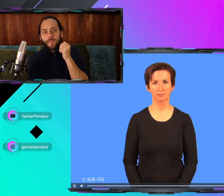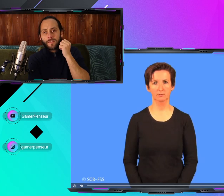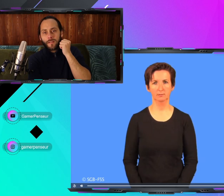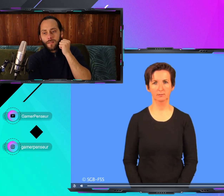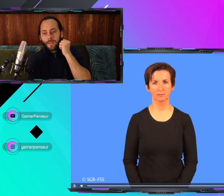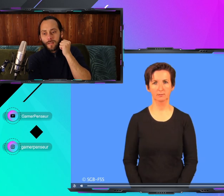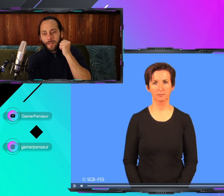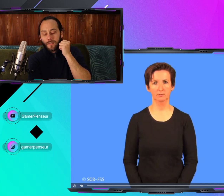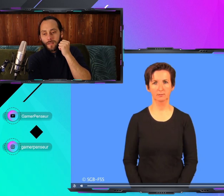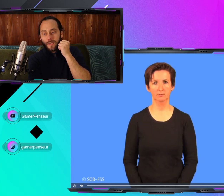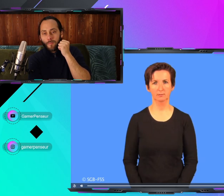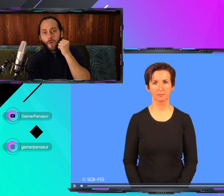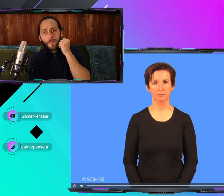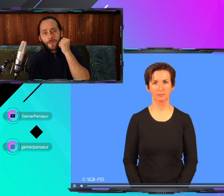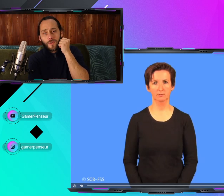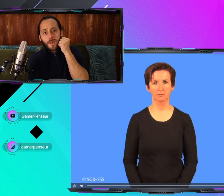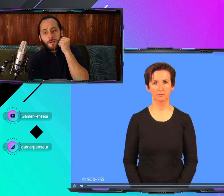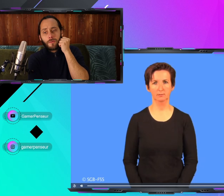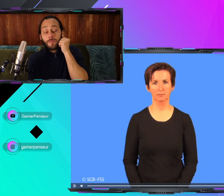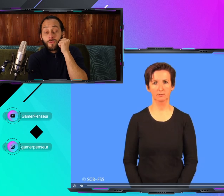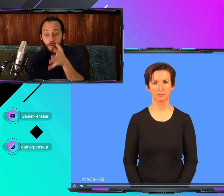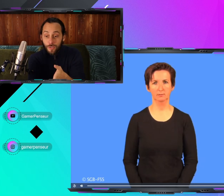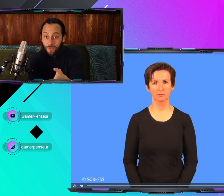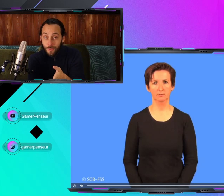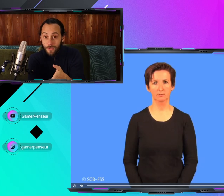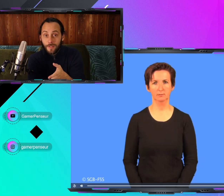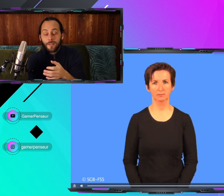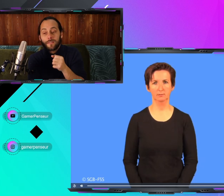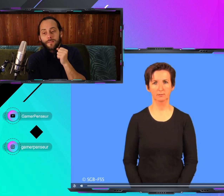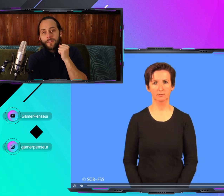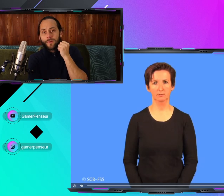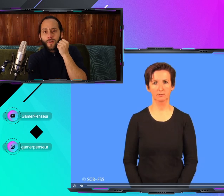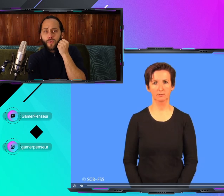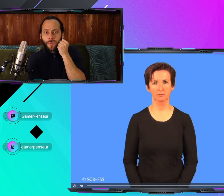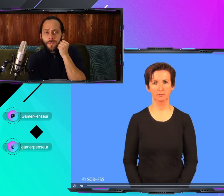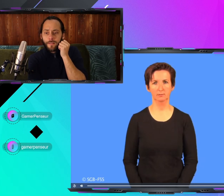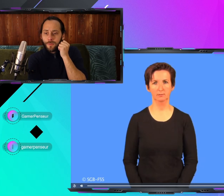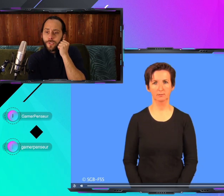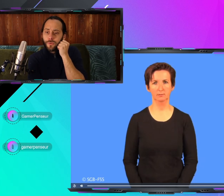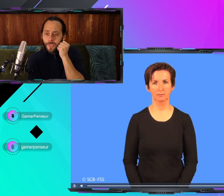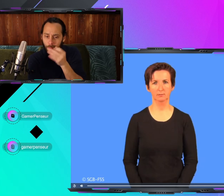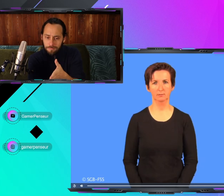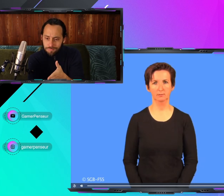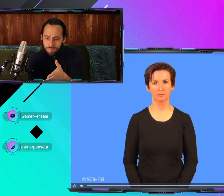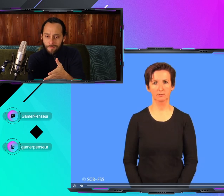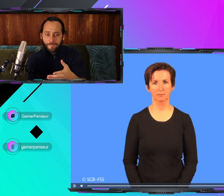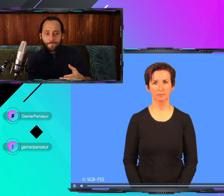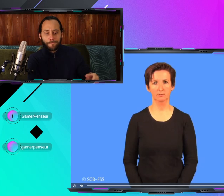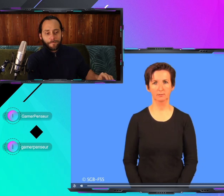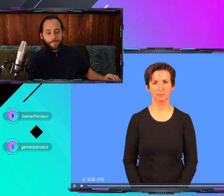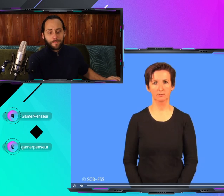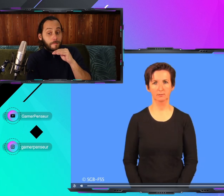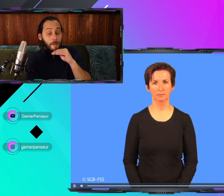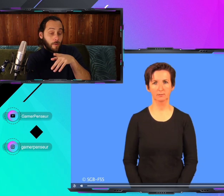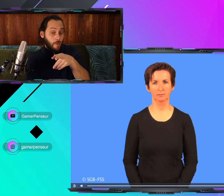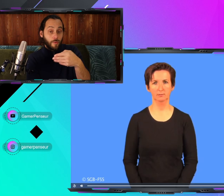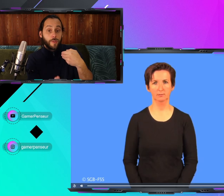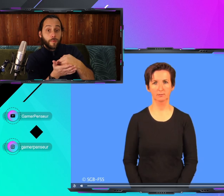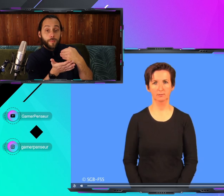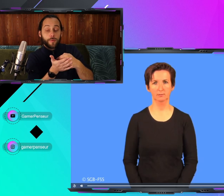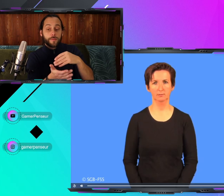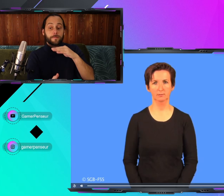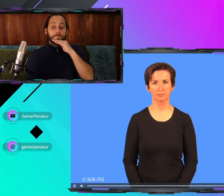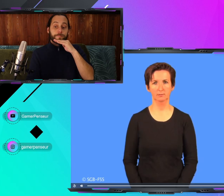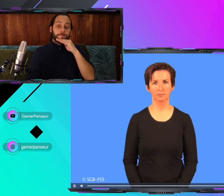Ouais, il y a un poids émotionnel dans le tous les jours. Ça doit être lourd de travailler tous les jours. Alors, eux,